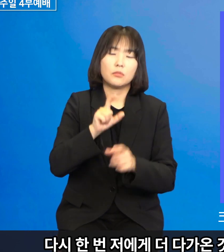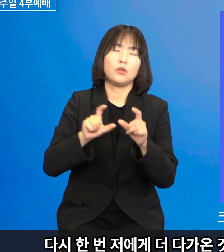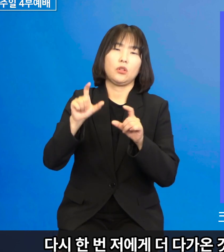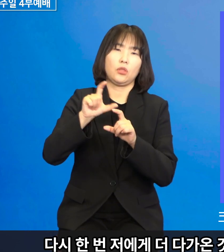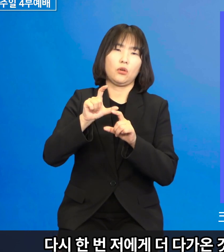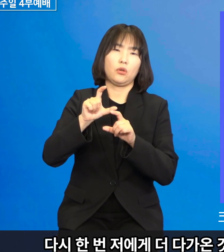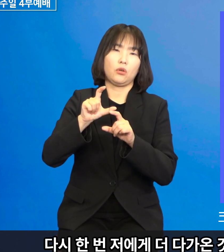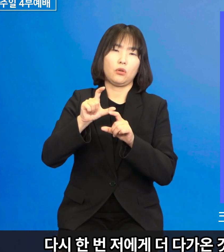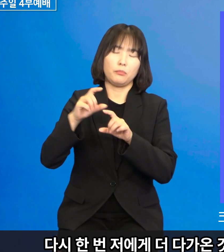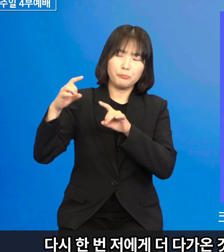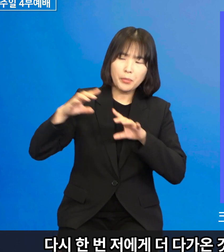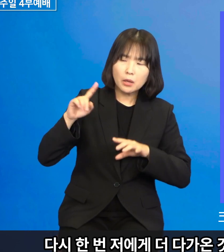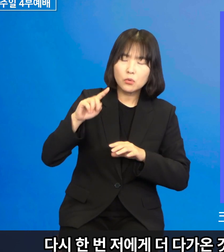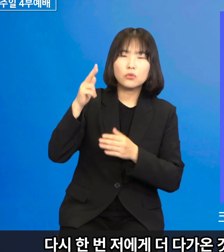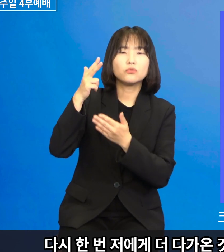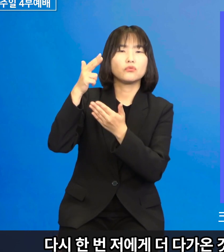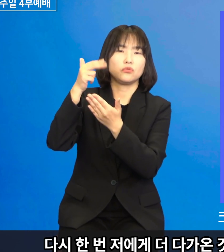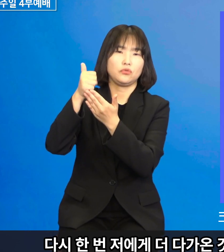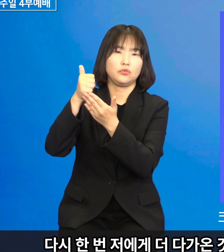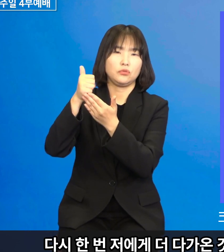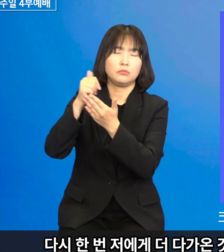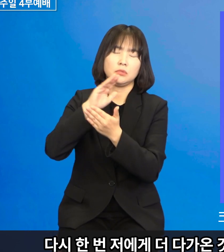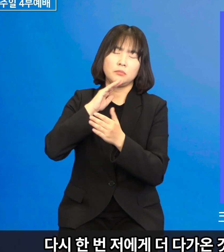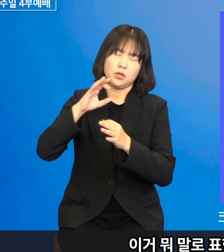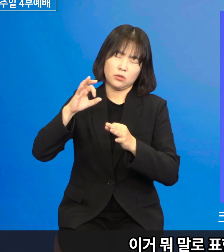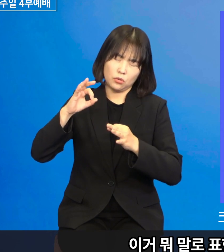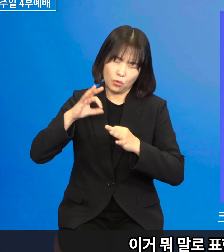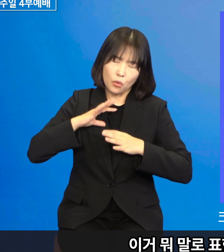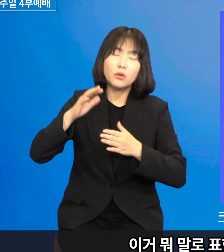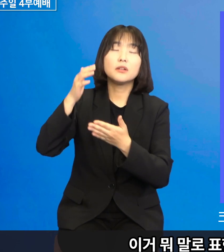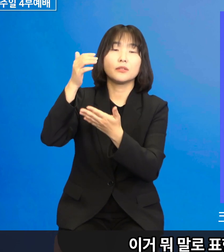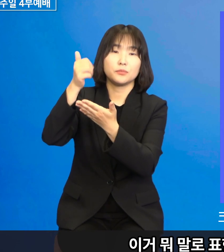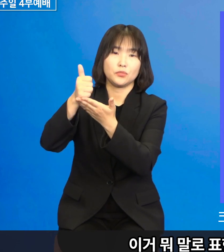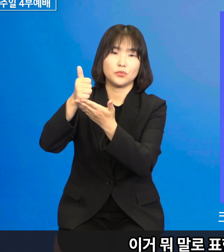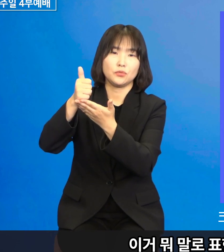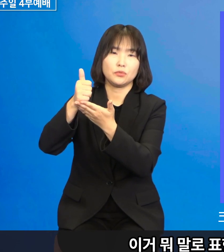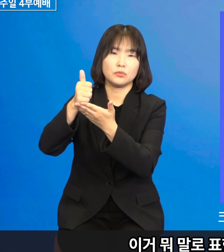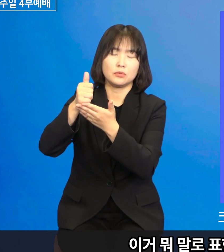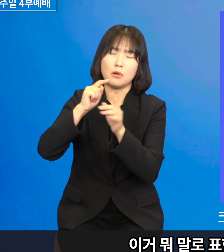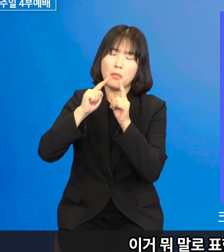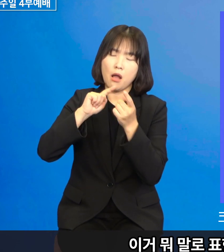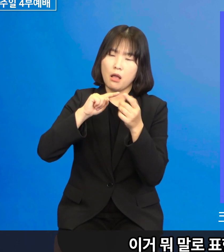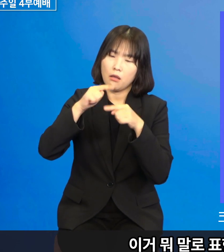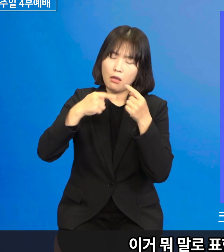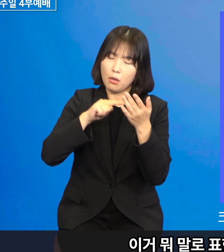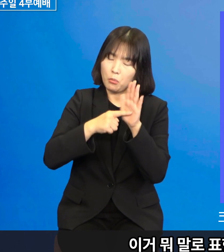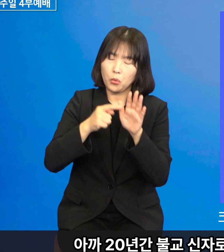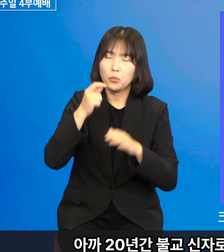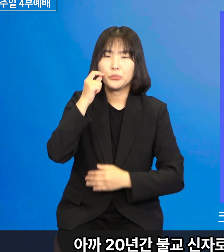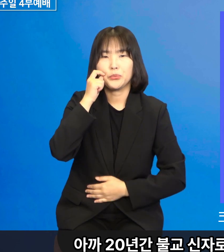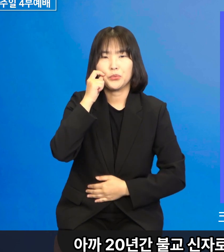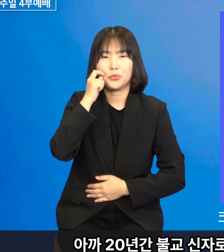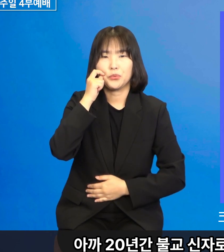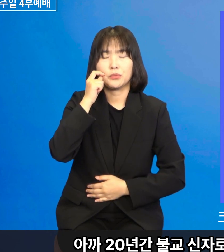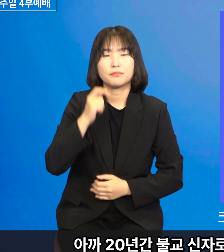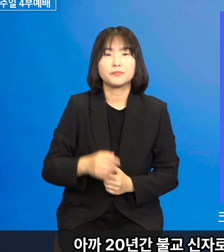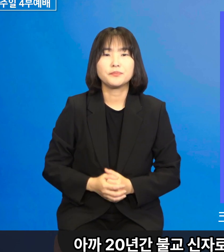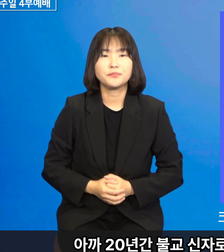다가온 것은 정말 주님은 놀라운 분이시다. 이거 뭐 말로 표현할 수가 없습니다.